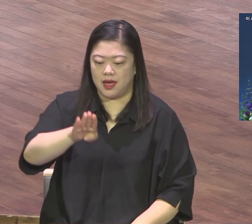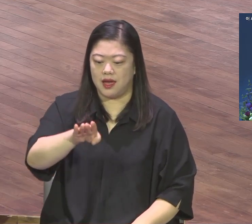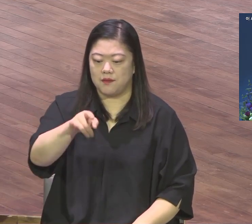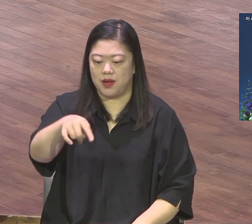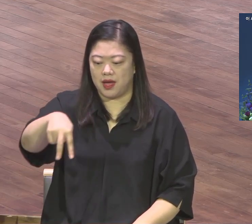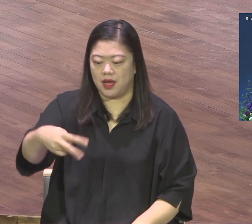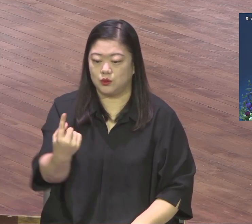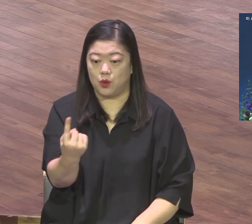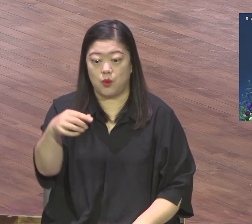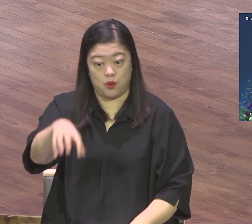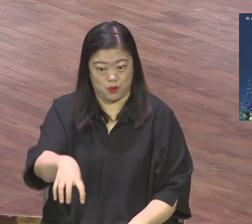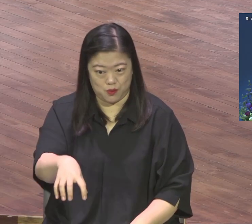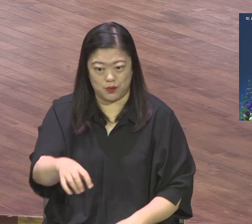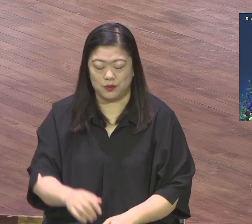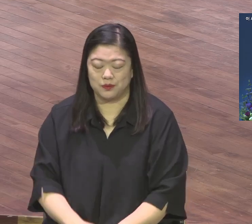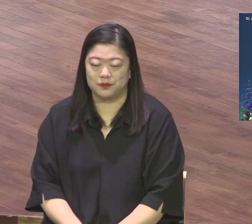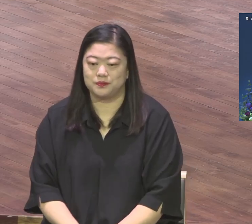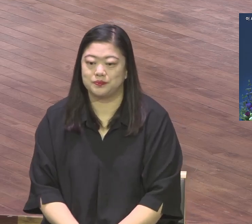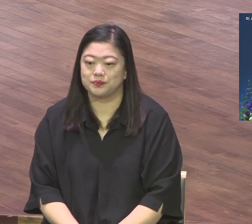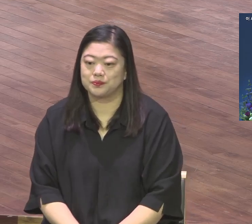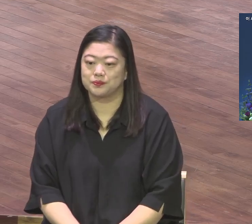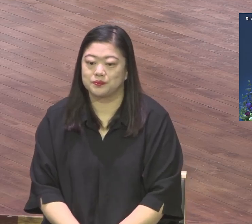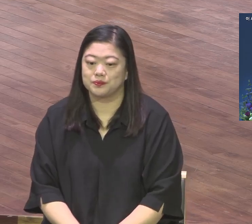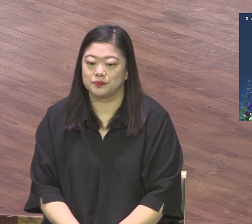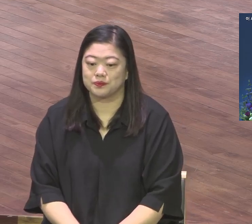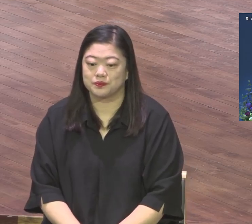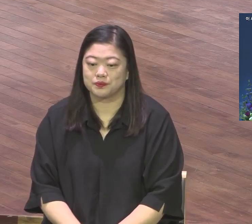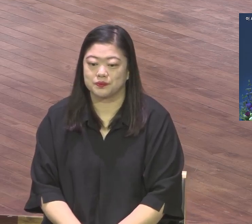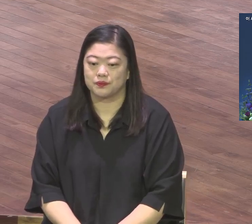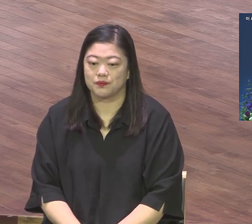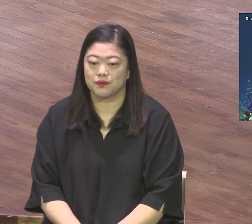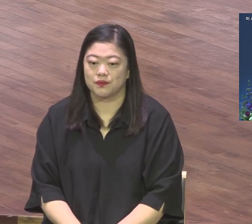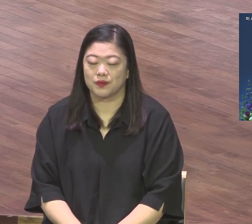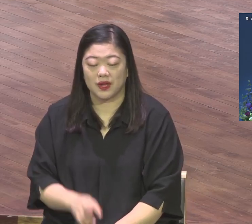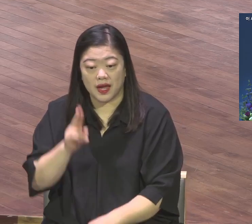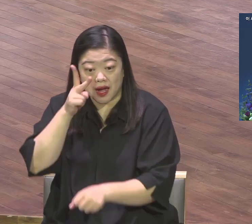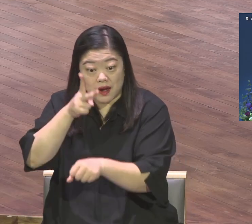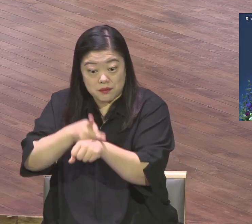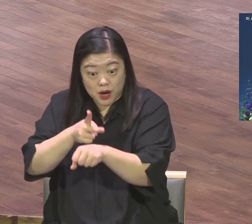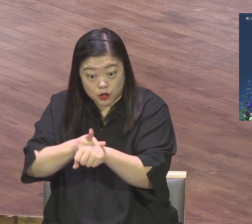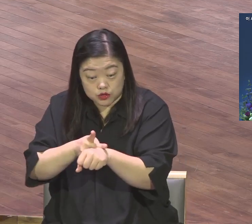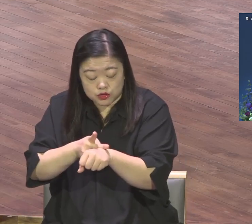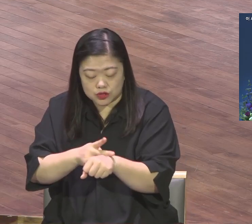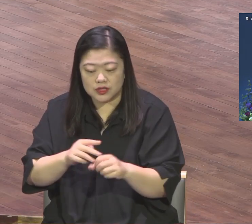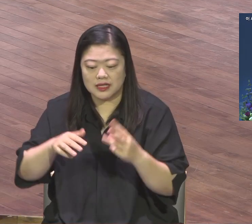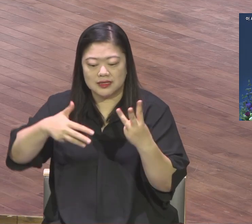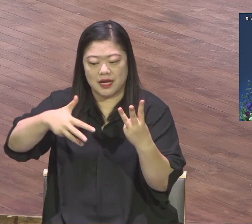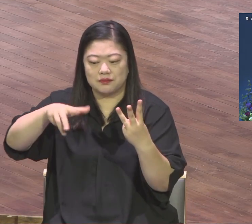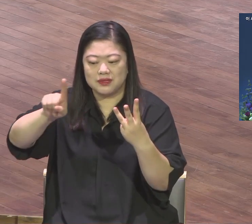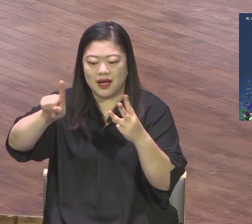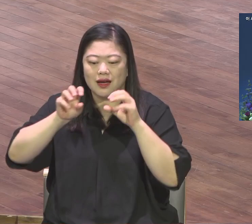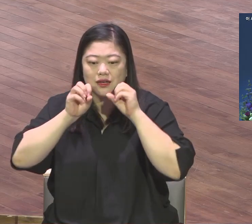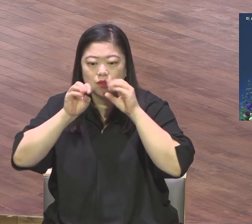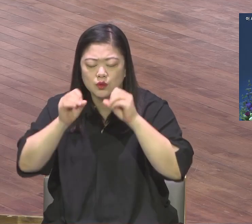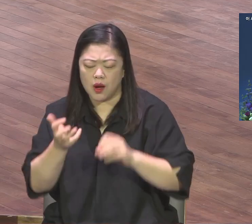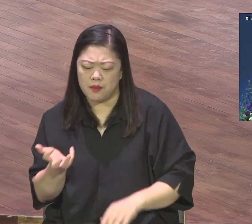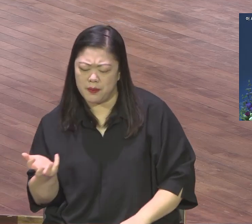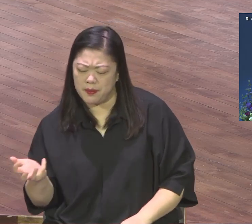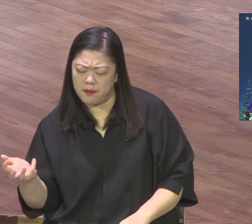그렇게 기록하고 있습니다. 바울은 5년간의 이 제3차 선교 여행